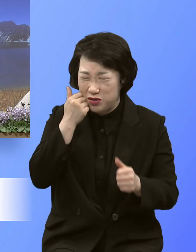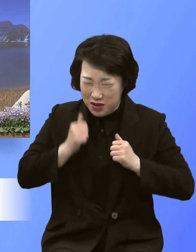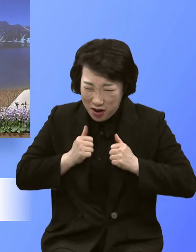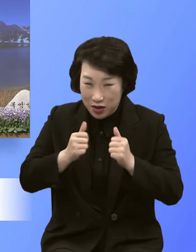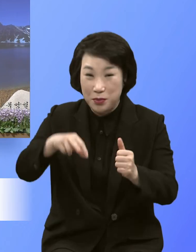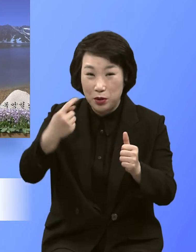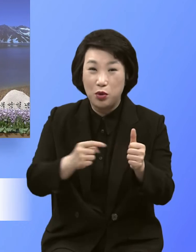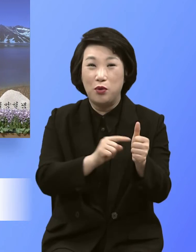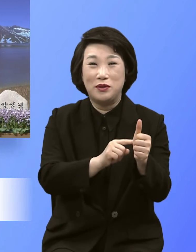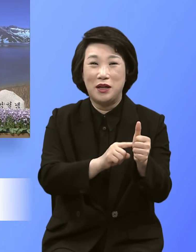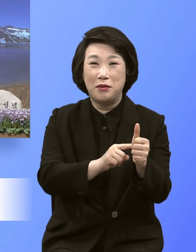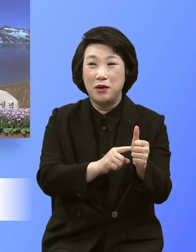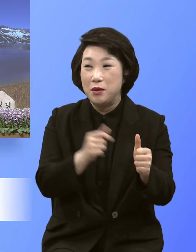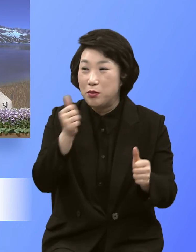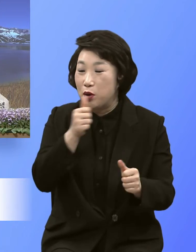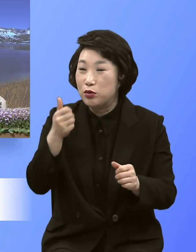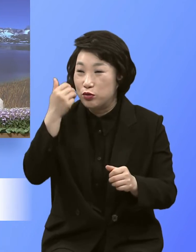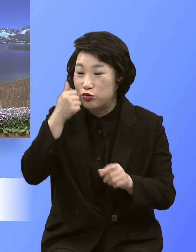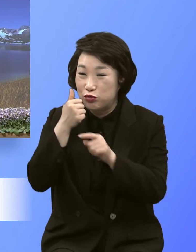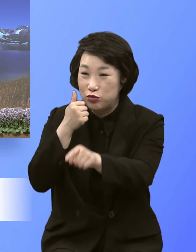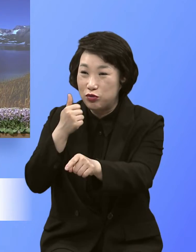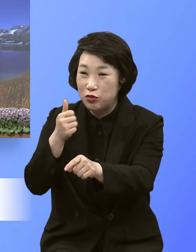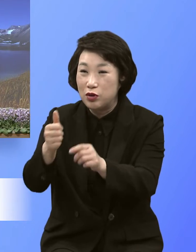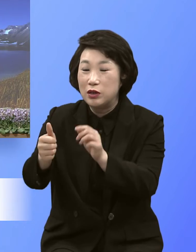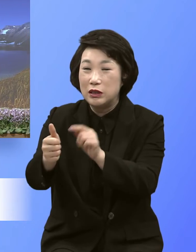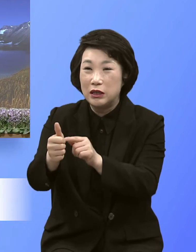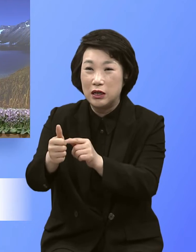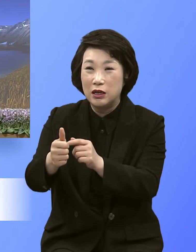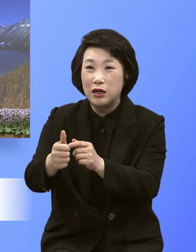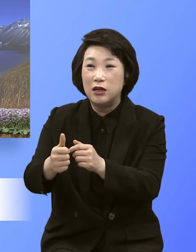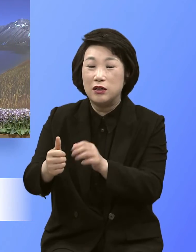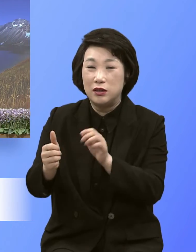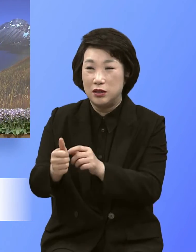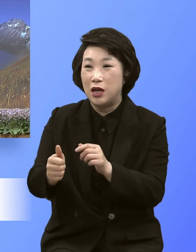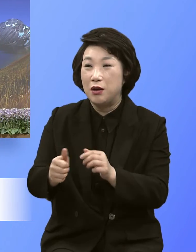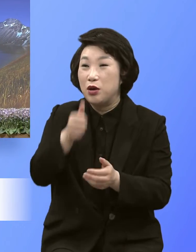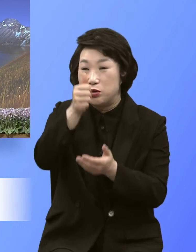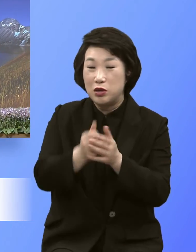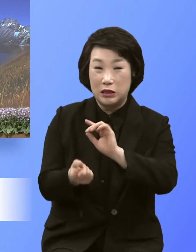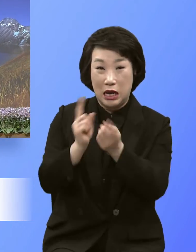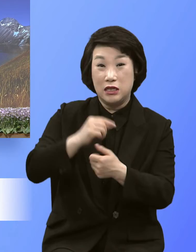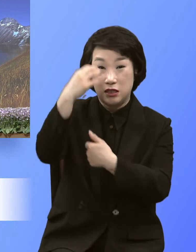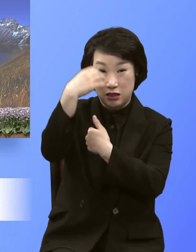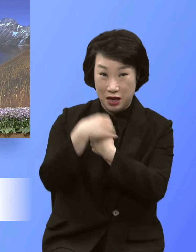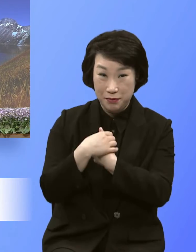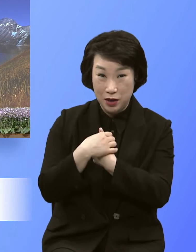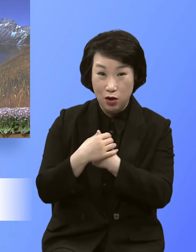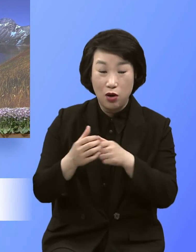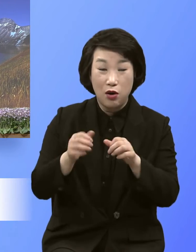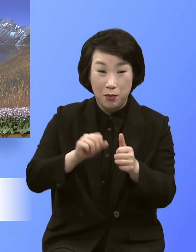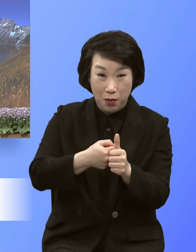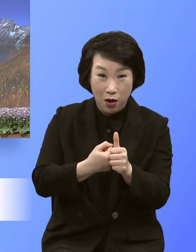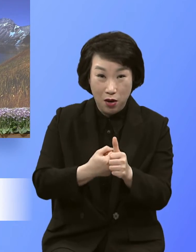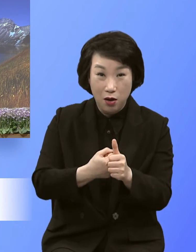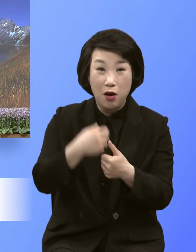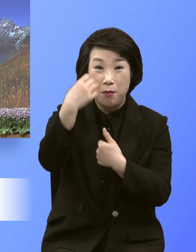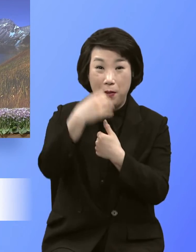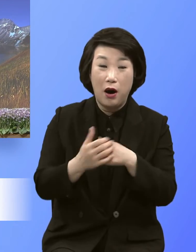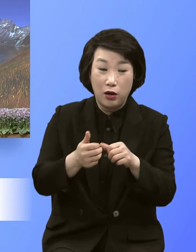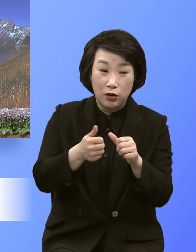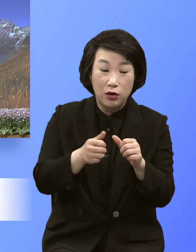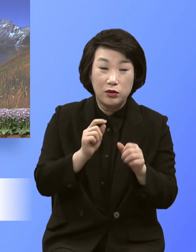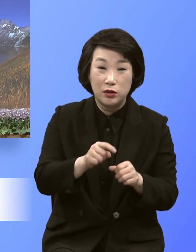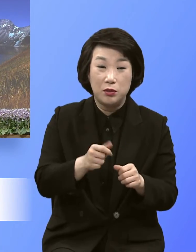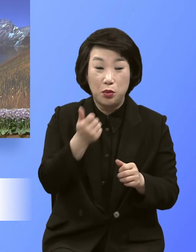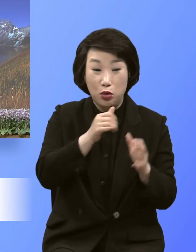자기가 변호하는 그 사람의 죄를 지금 담당하고 형벌을 받는 변호사를